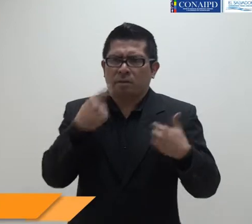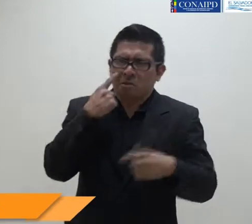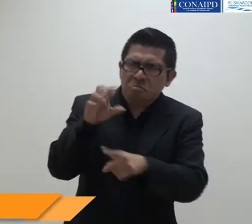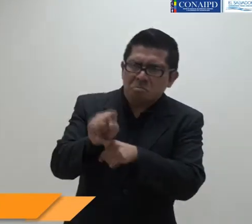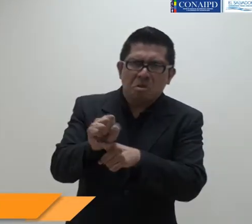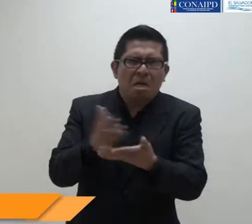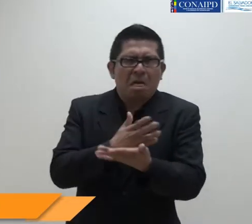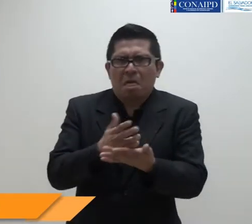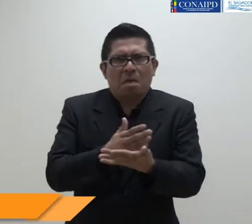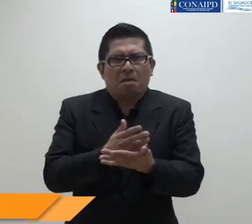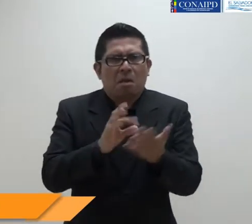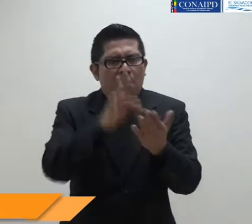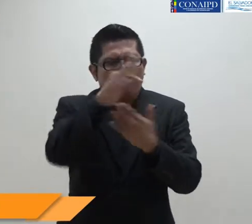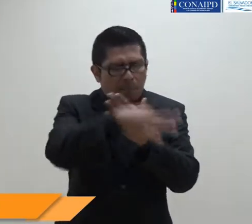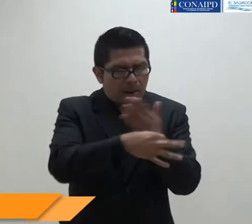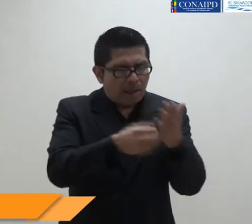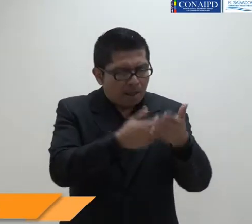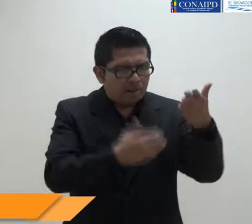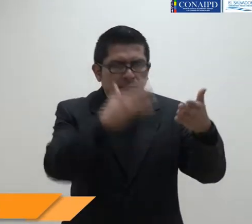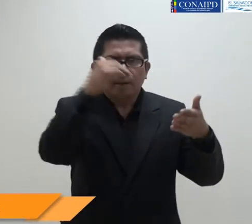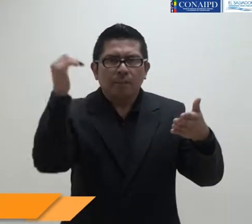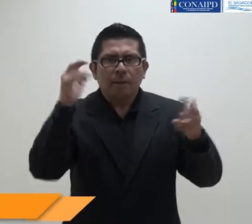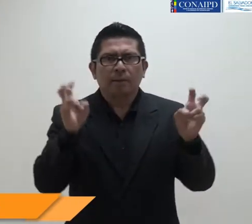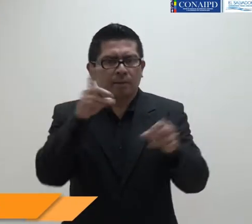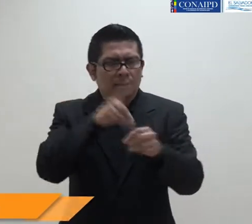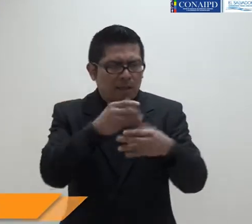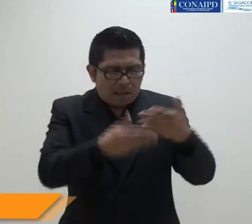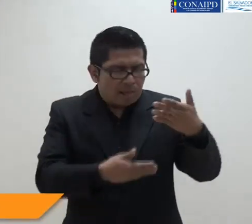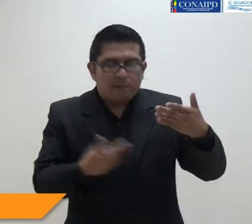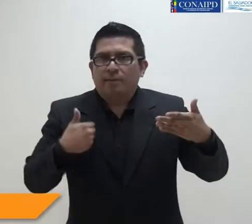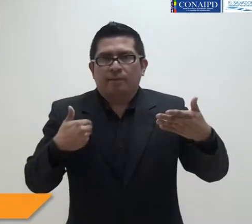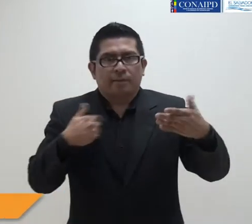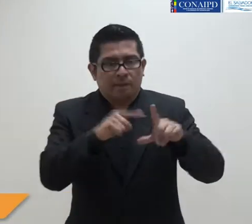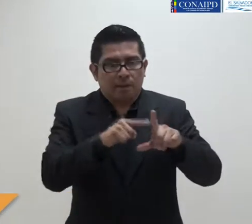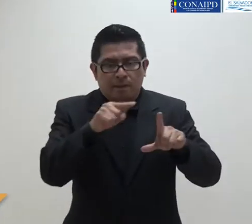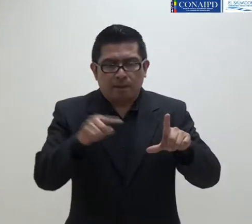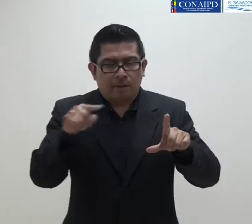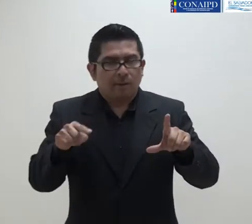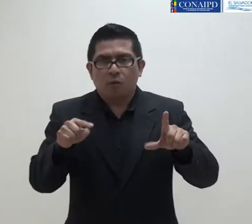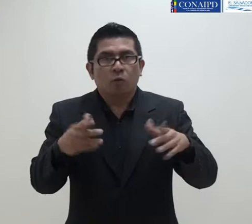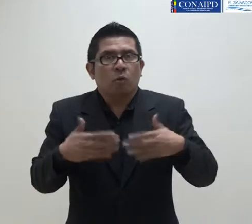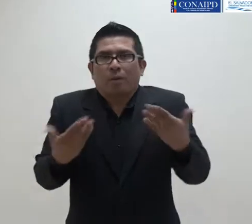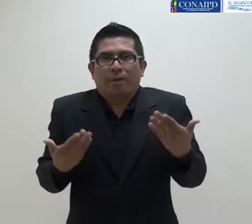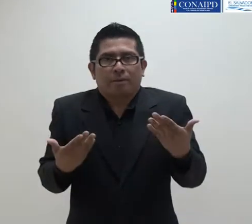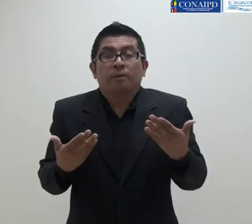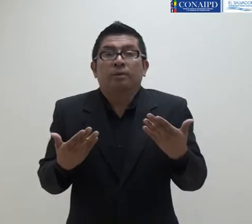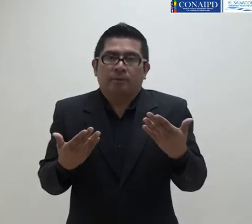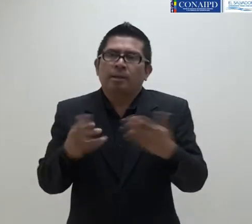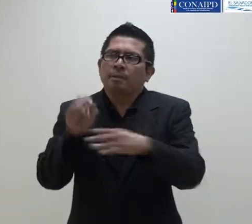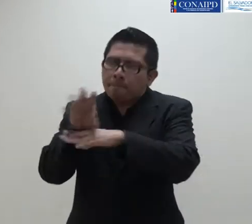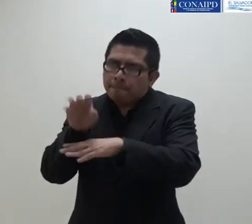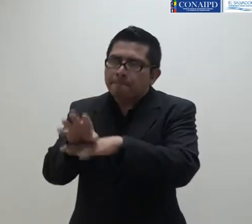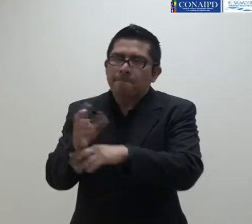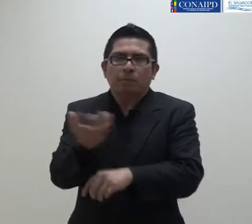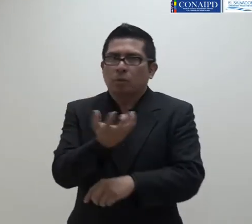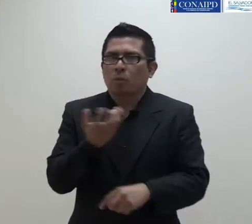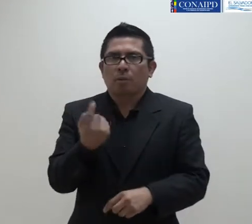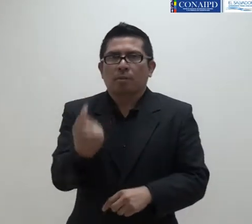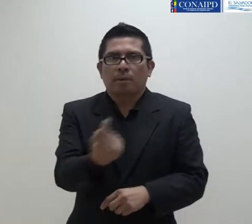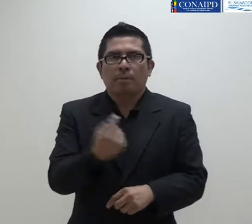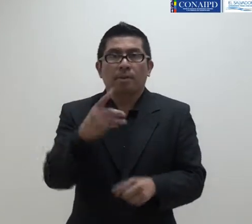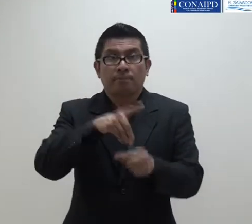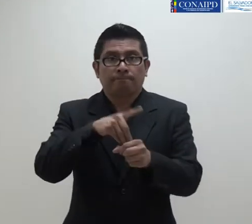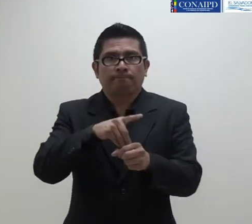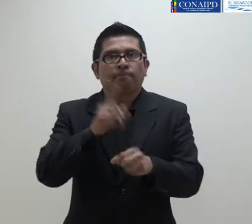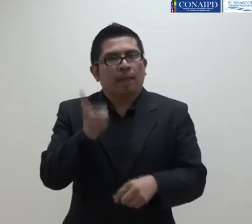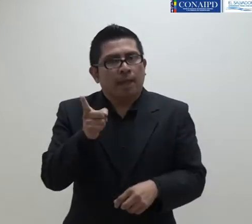de la existencia de un plan de acción nacional sobre discapacidad con indicadores para medir su progreso y recomendó que las personas con